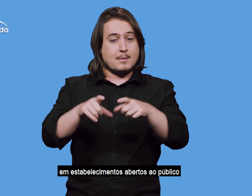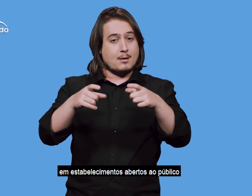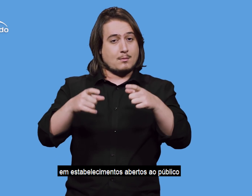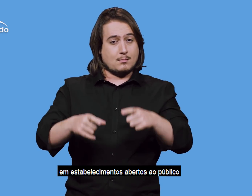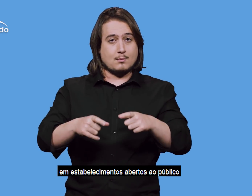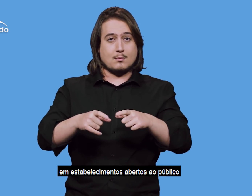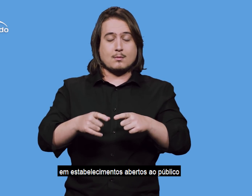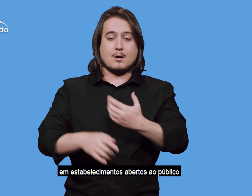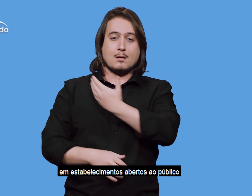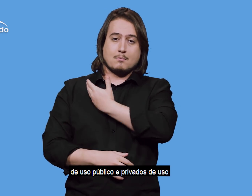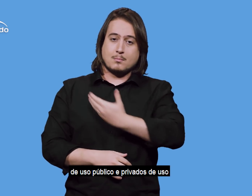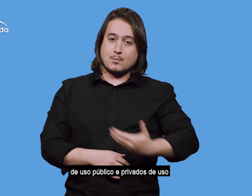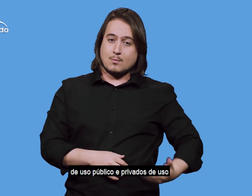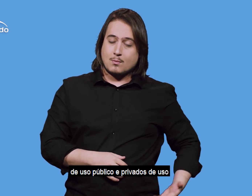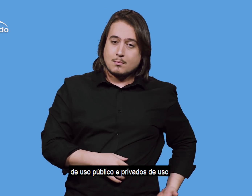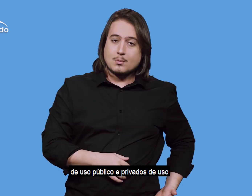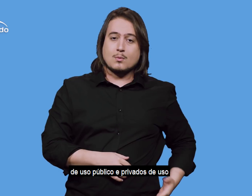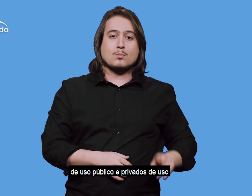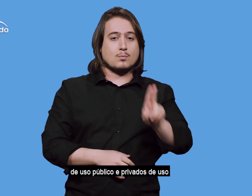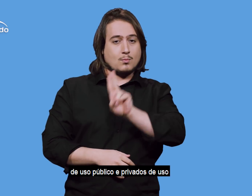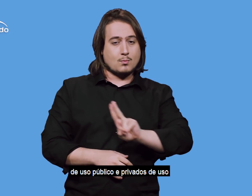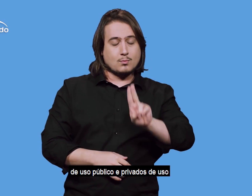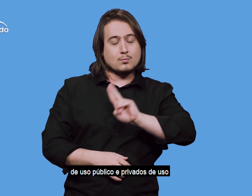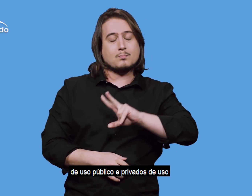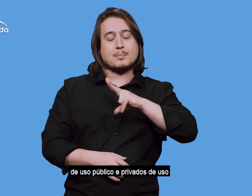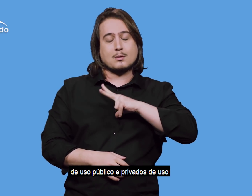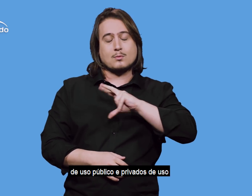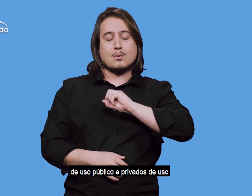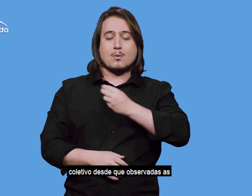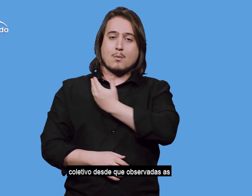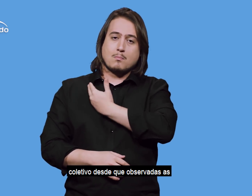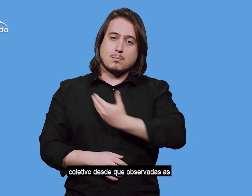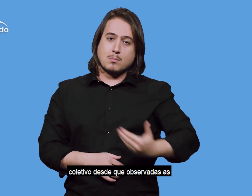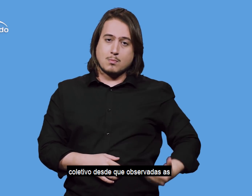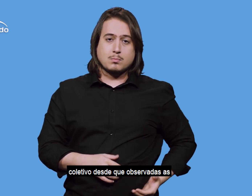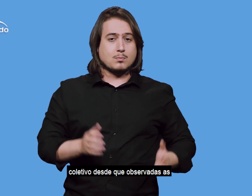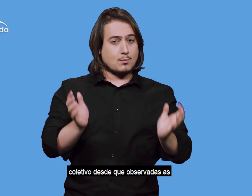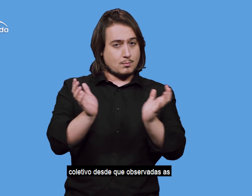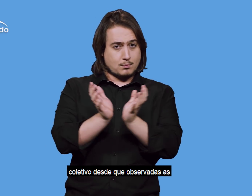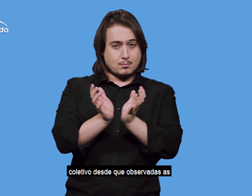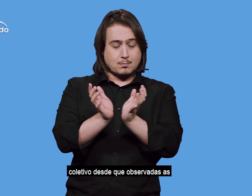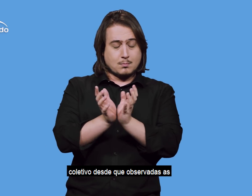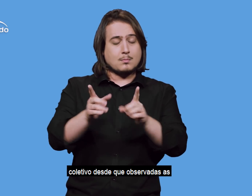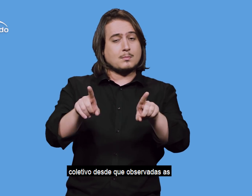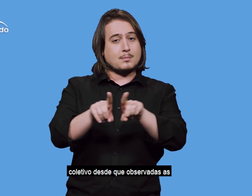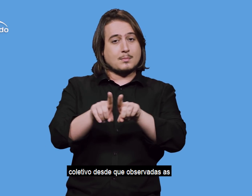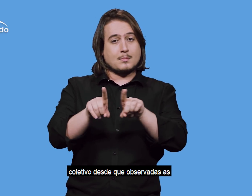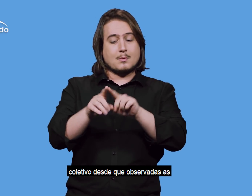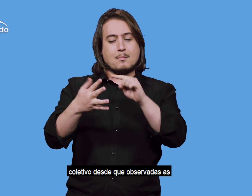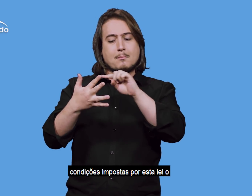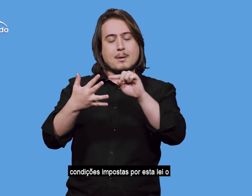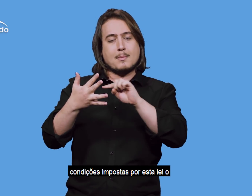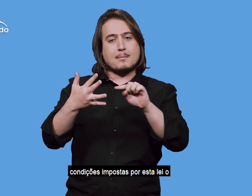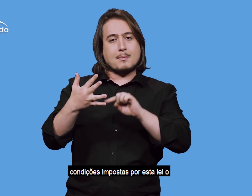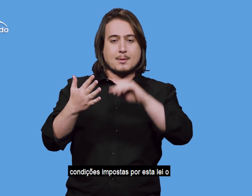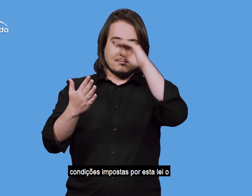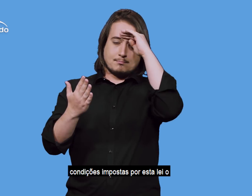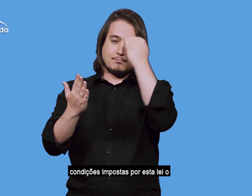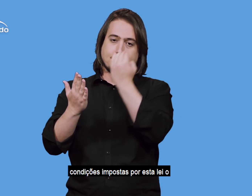ao público de uso público e privados de uso coletivo desde que observadas as condições impostas por